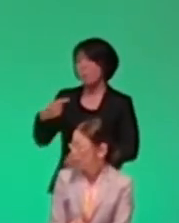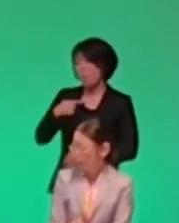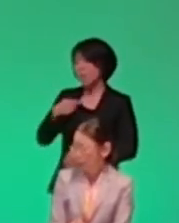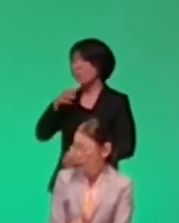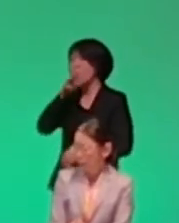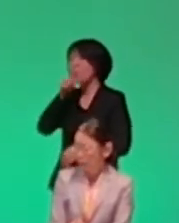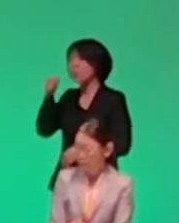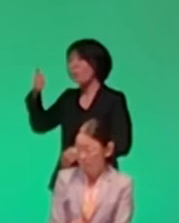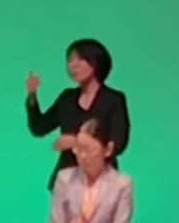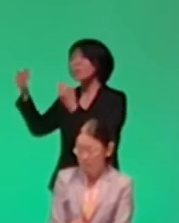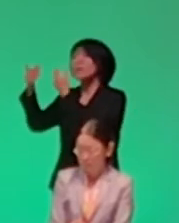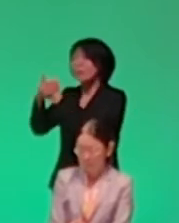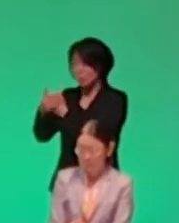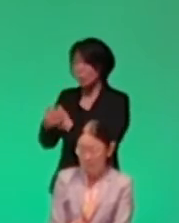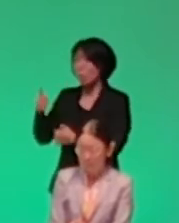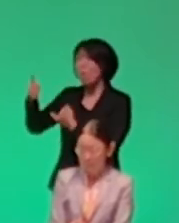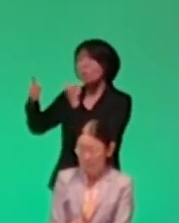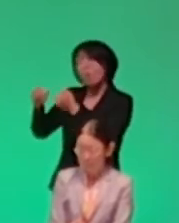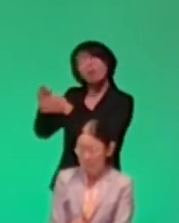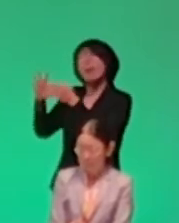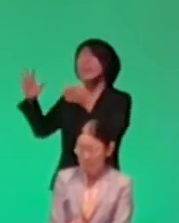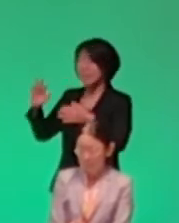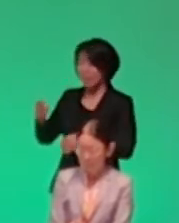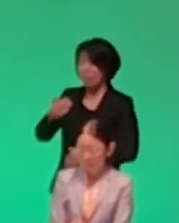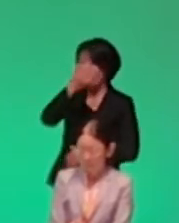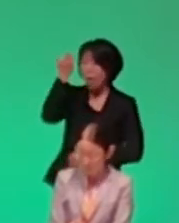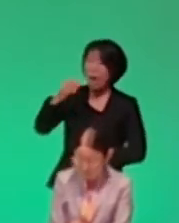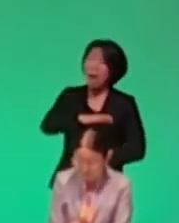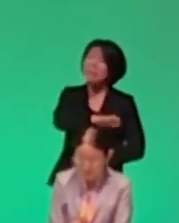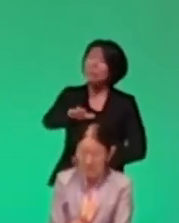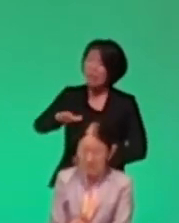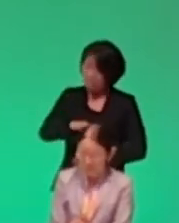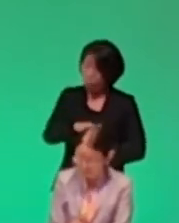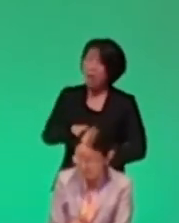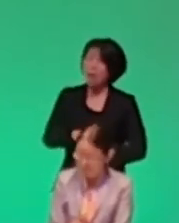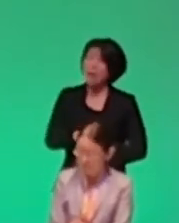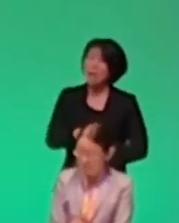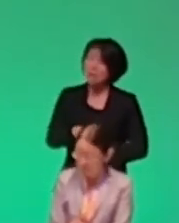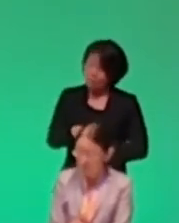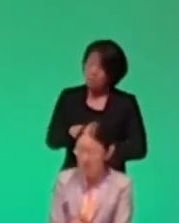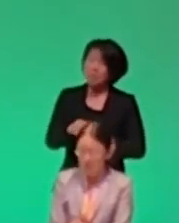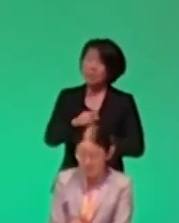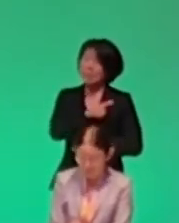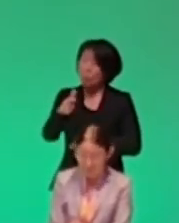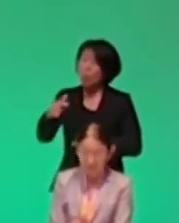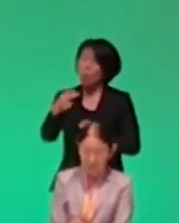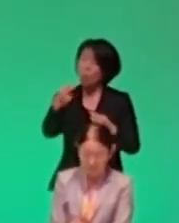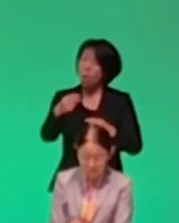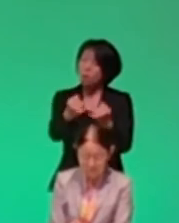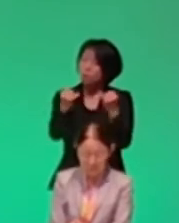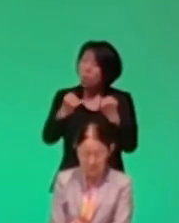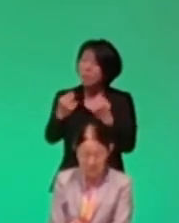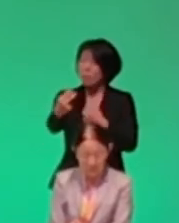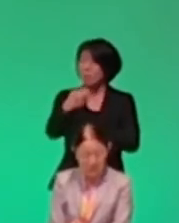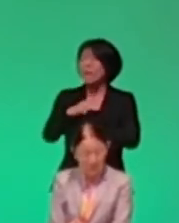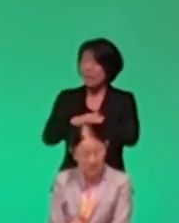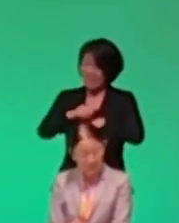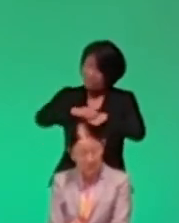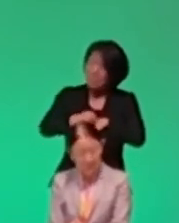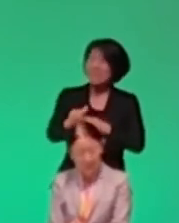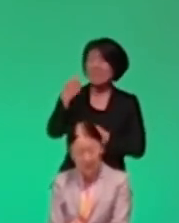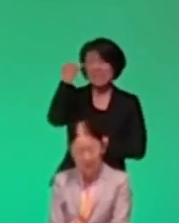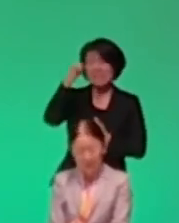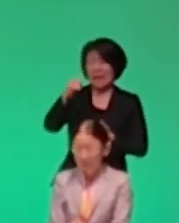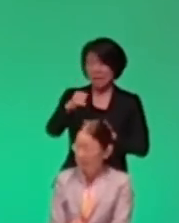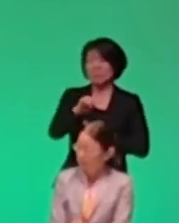もう男も女もなくなっちゃってるからいいんだけど、若い子たちはそういうところですごくつまずいてるところが男性の議員たちと違